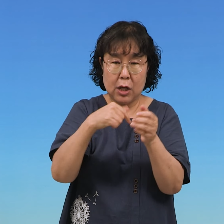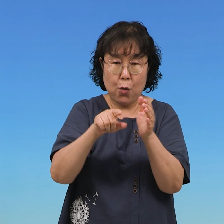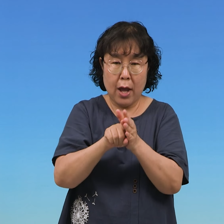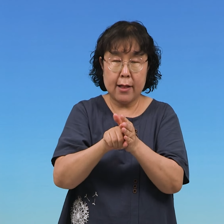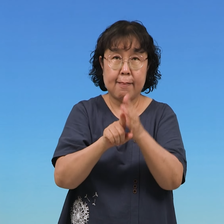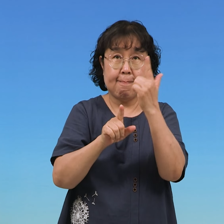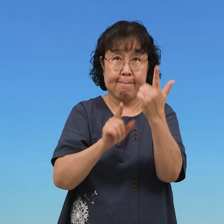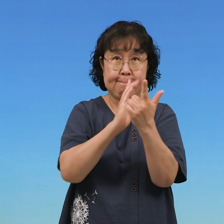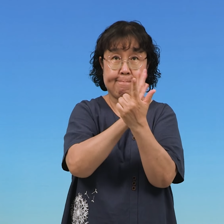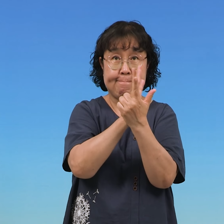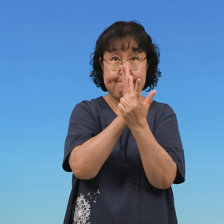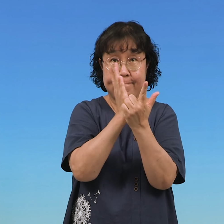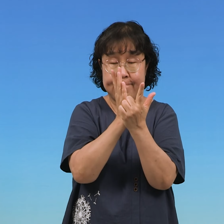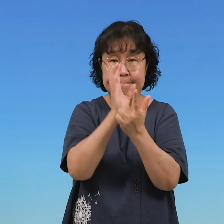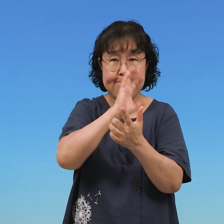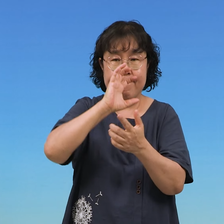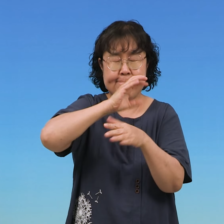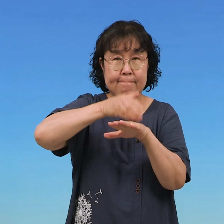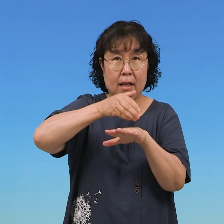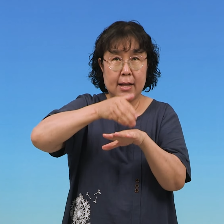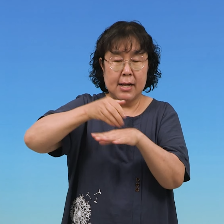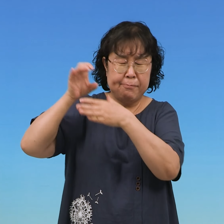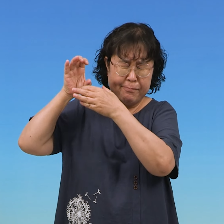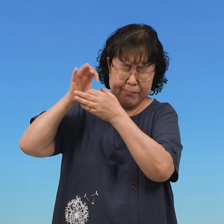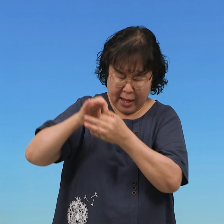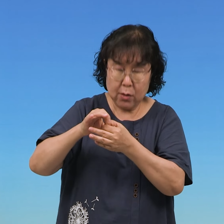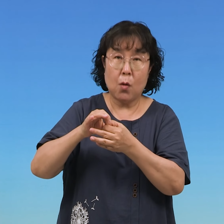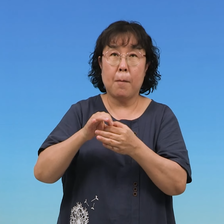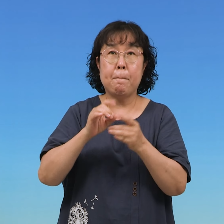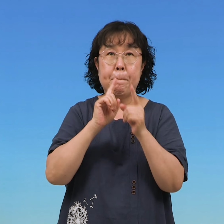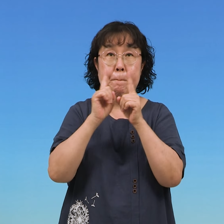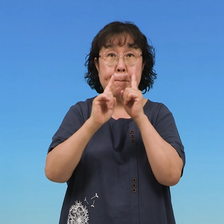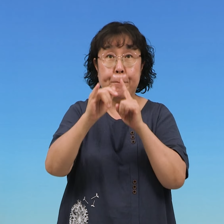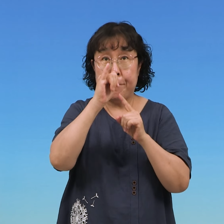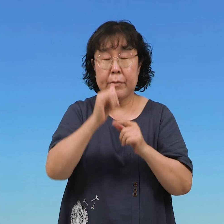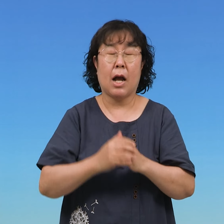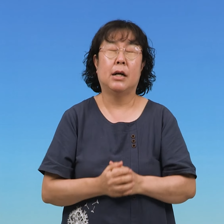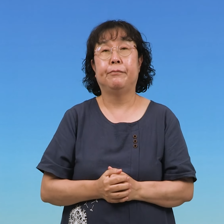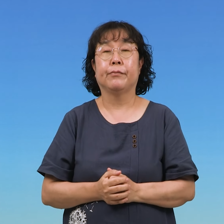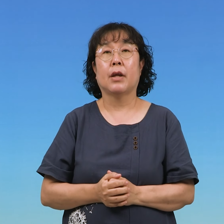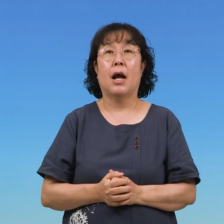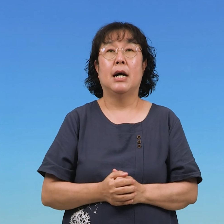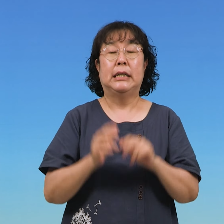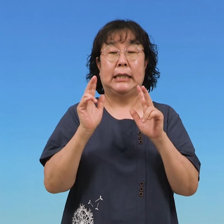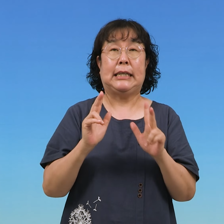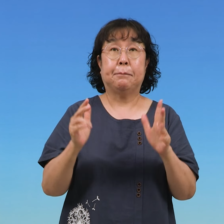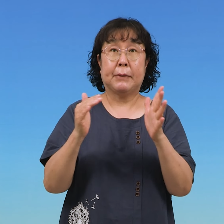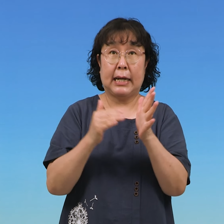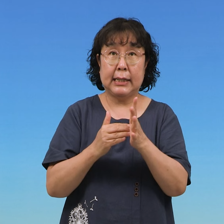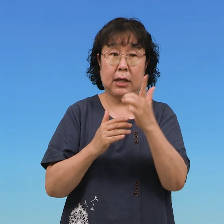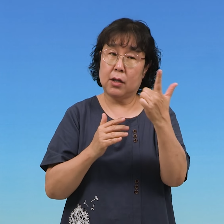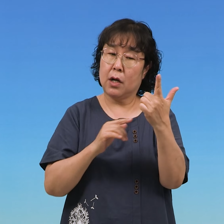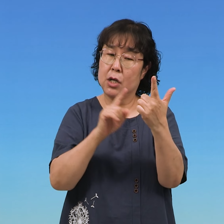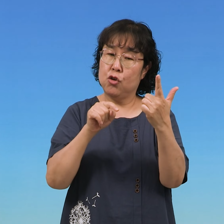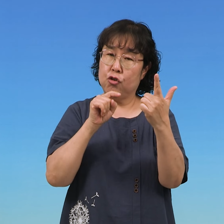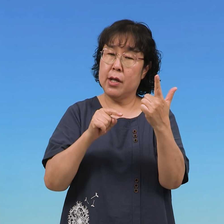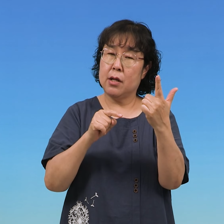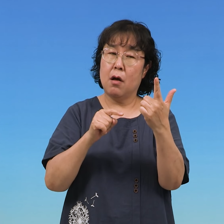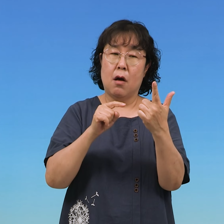훈련, 이거를 이제 지금 계속 강조해 오고 있는 중입니다. 그래서 그동안에는 이제 6가지